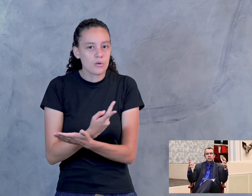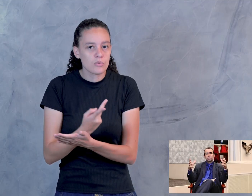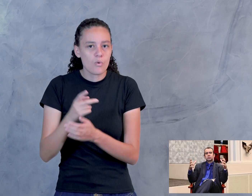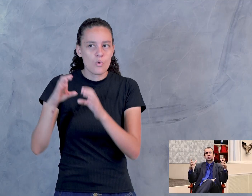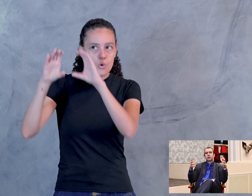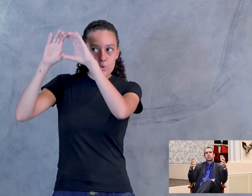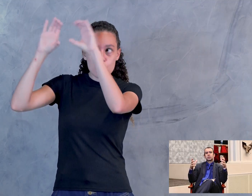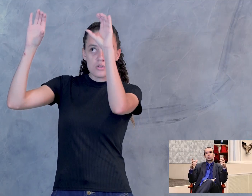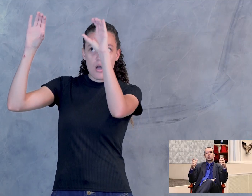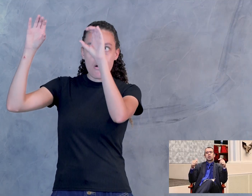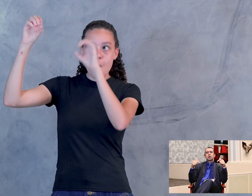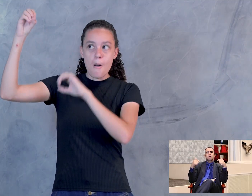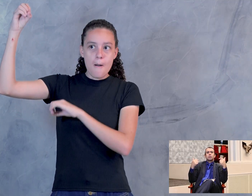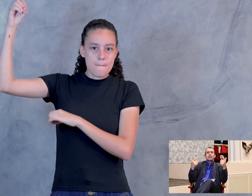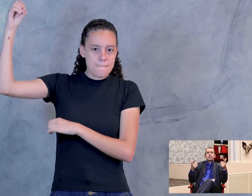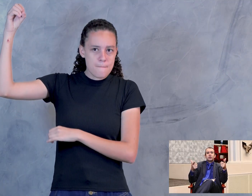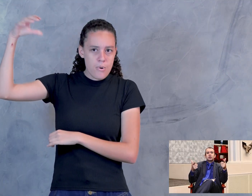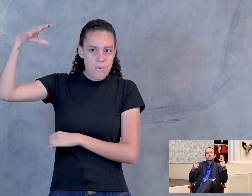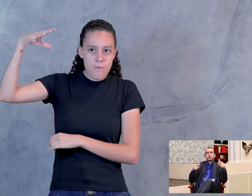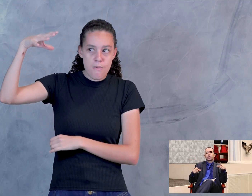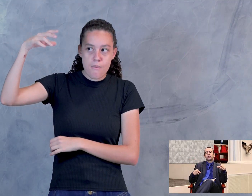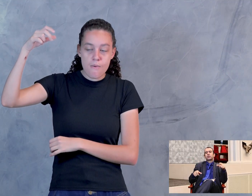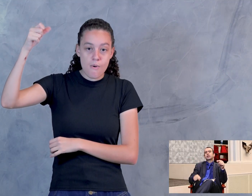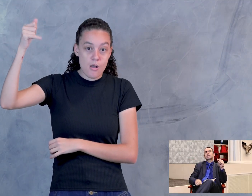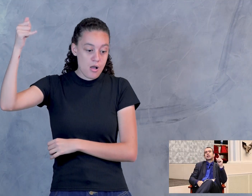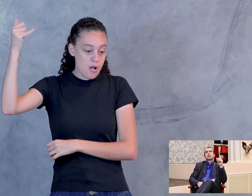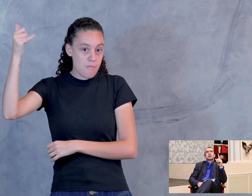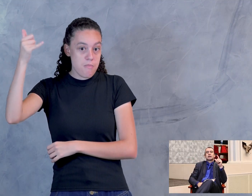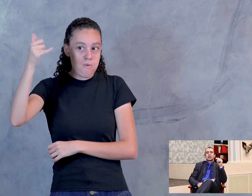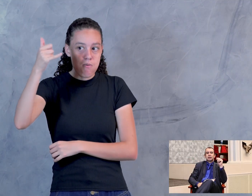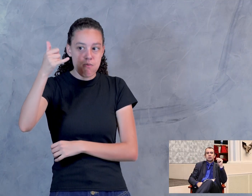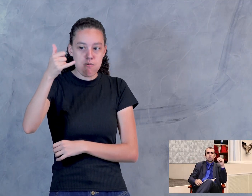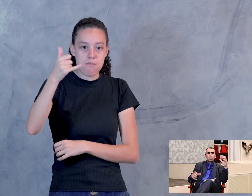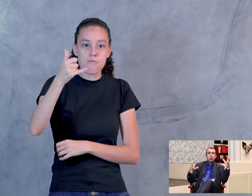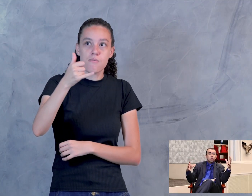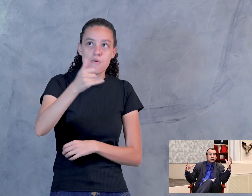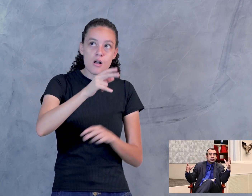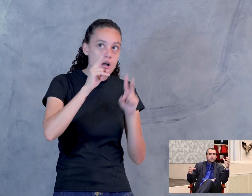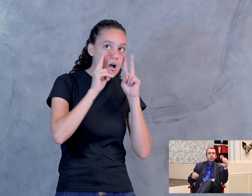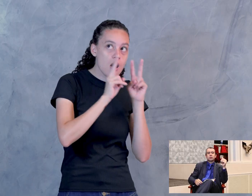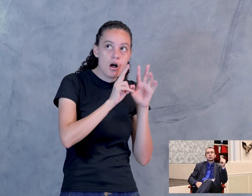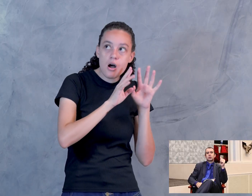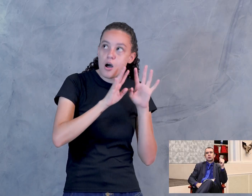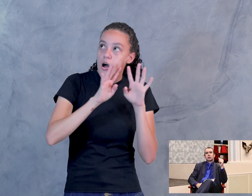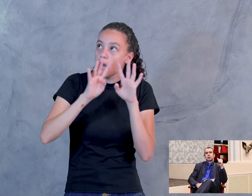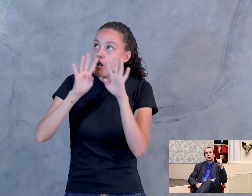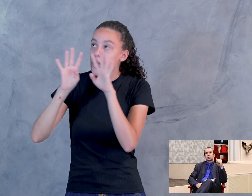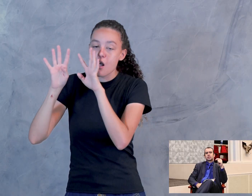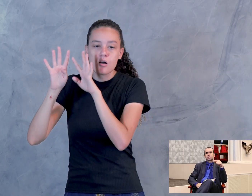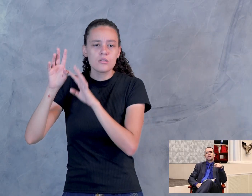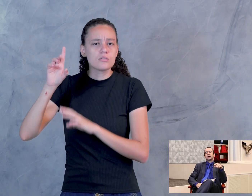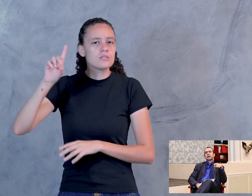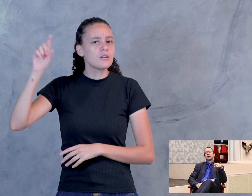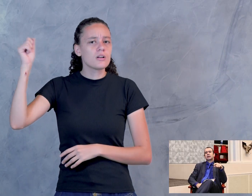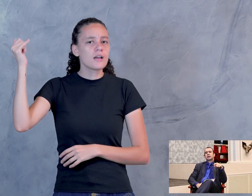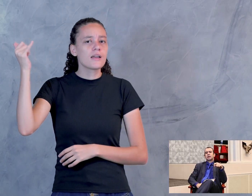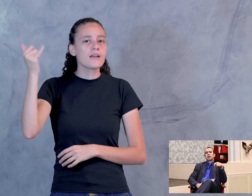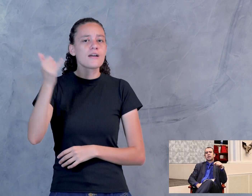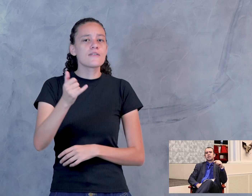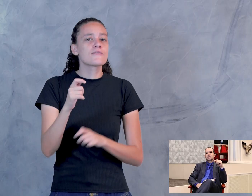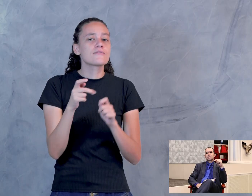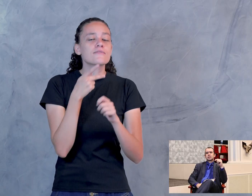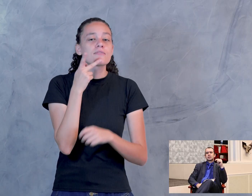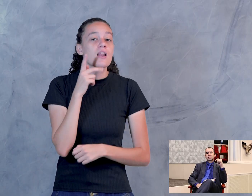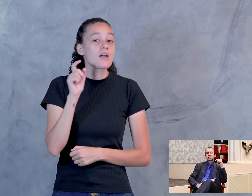luz desceu do céu e uma voz foi ouvida ali daquela coluna de fogo, dizendo a ele